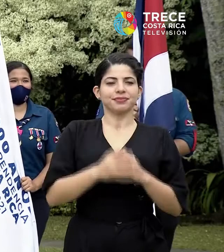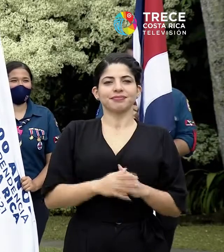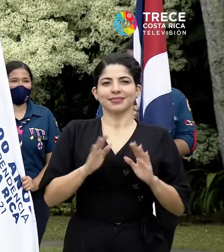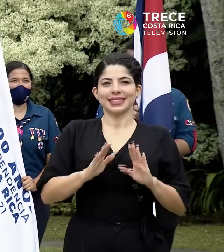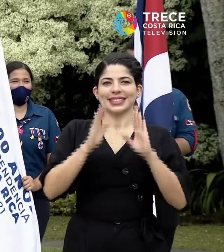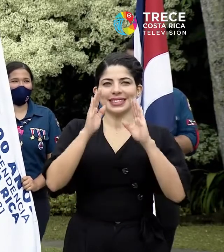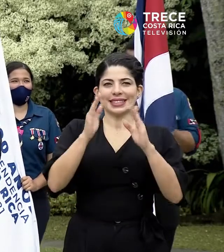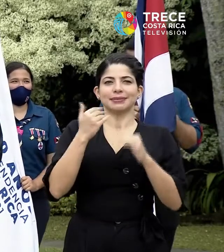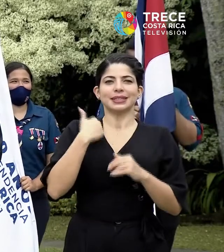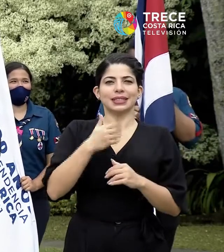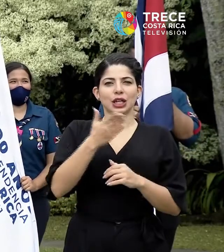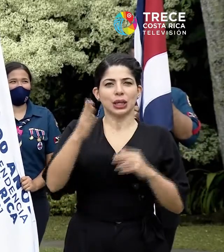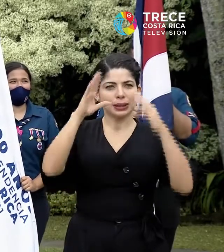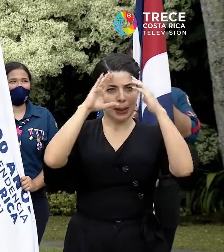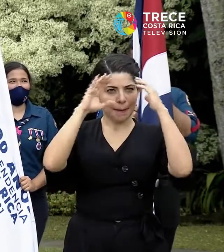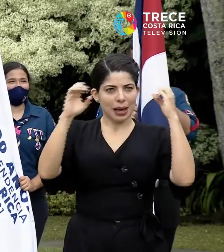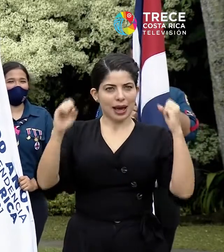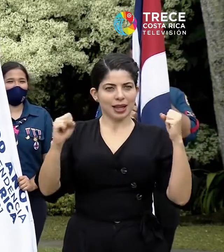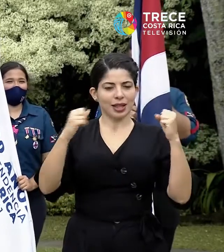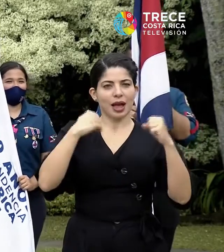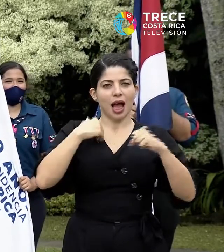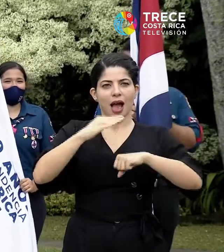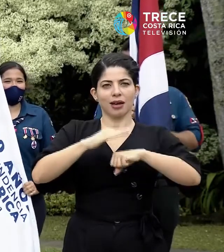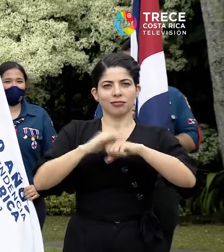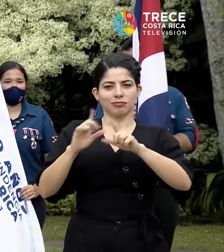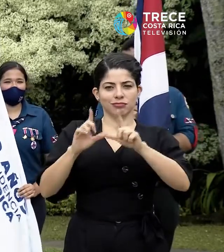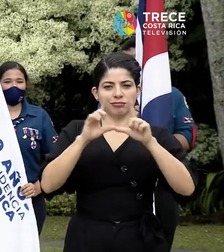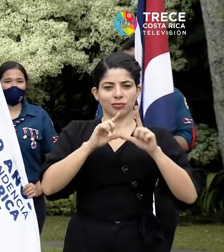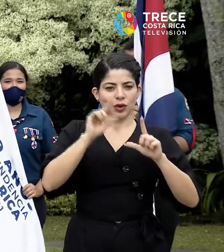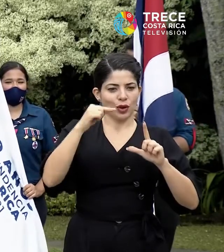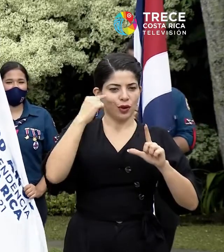excelentísimos señores embajadores acreditados ante el gobierno de la República,